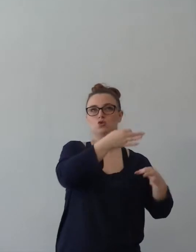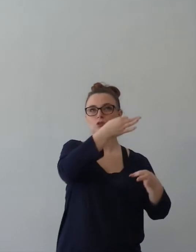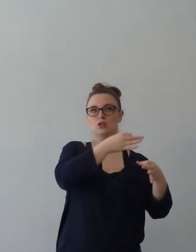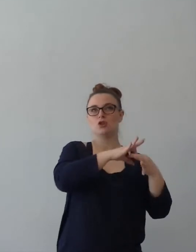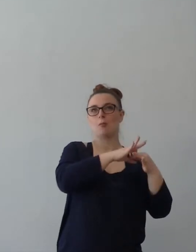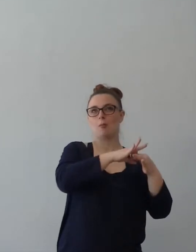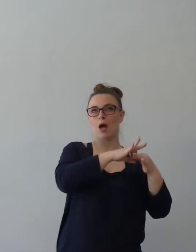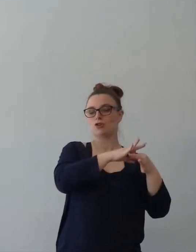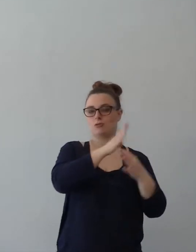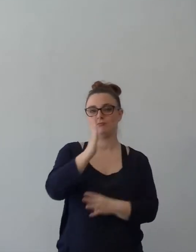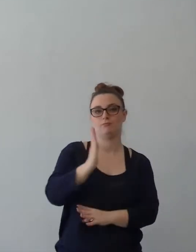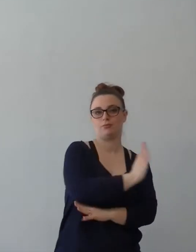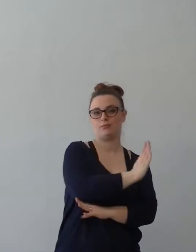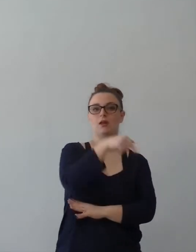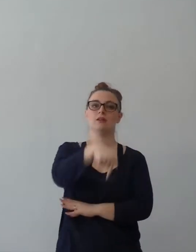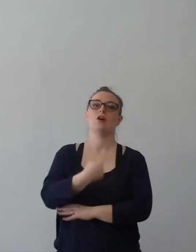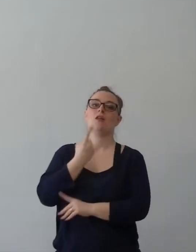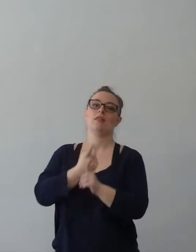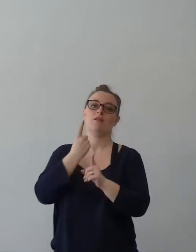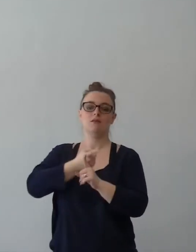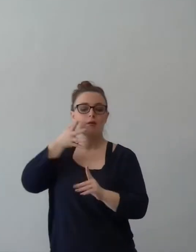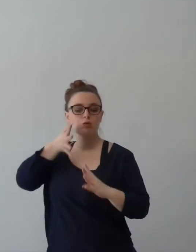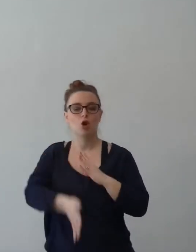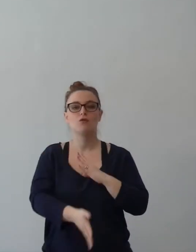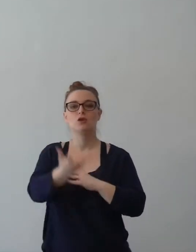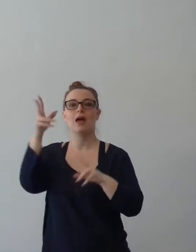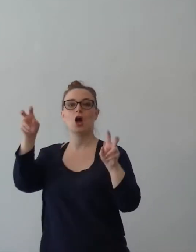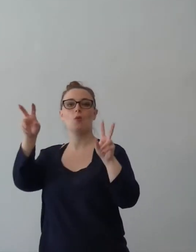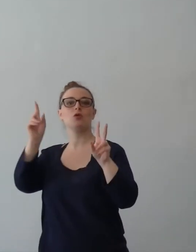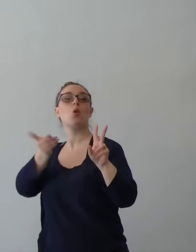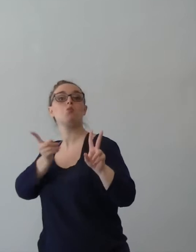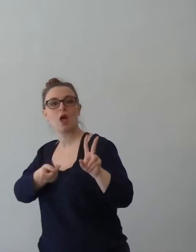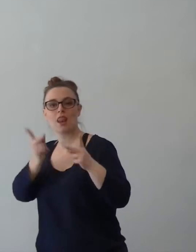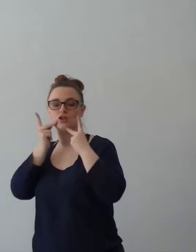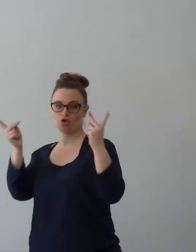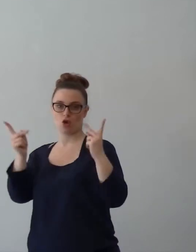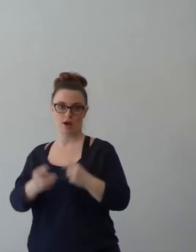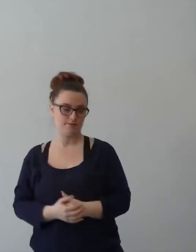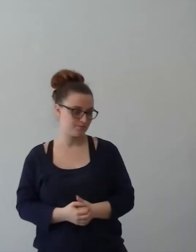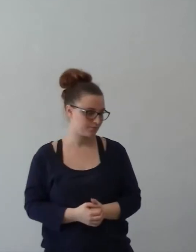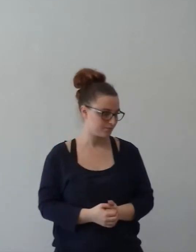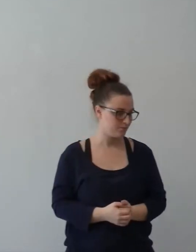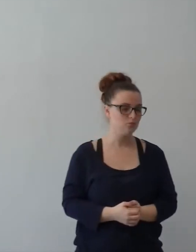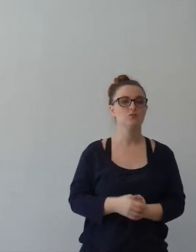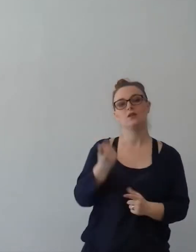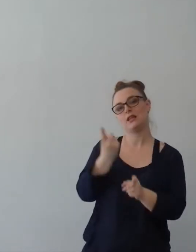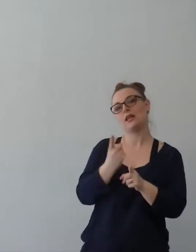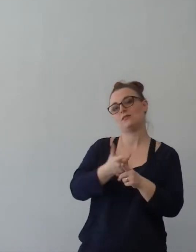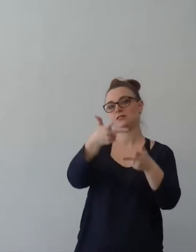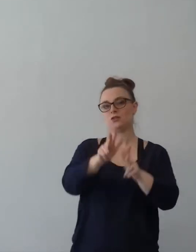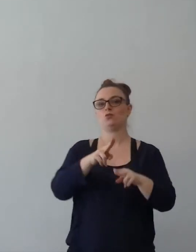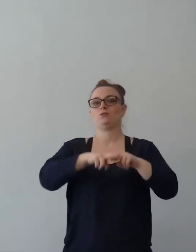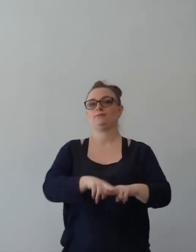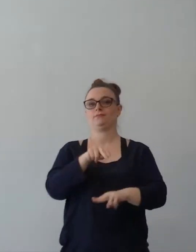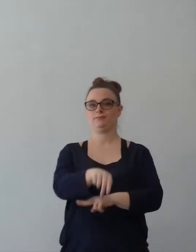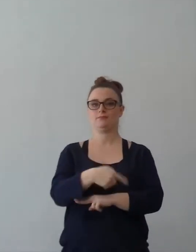zitto adesso mettiti in una serie di una chiesa e impara. E questo è quello che scrive.